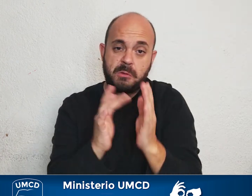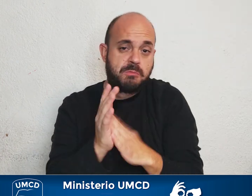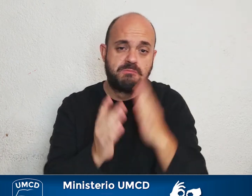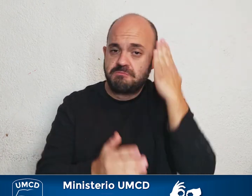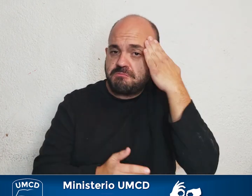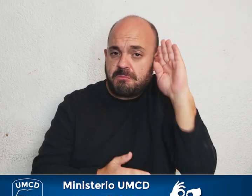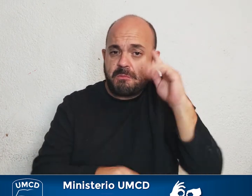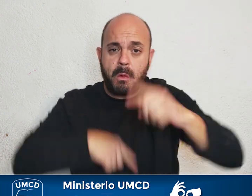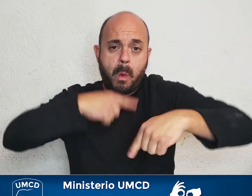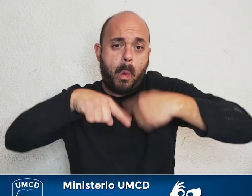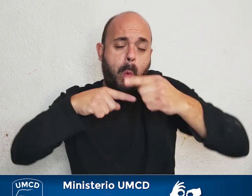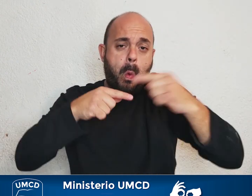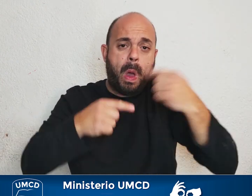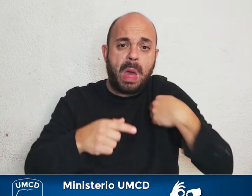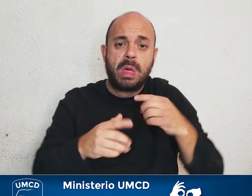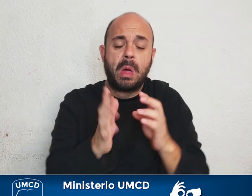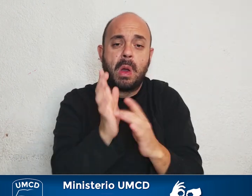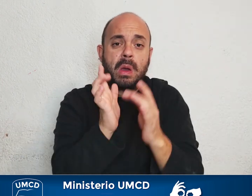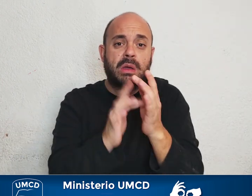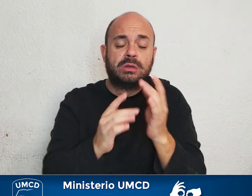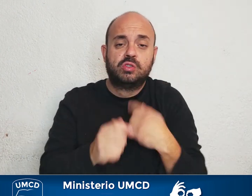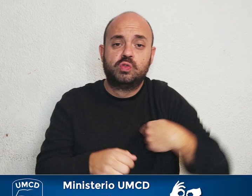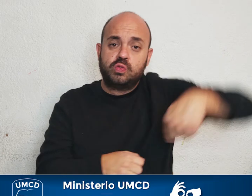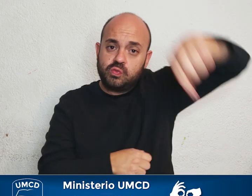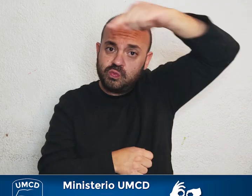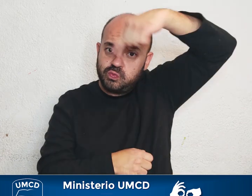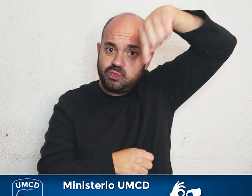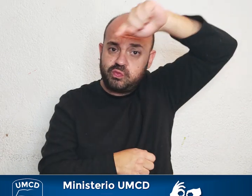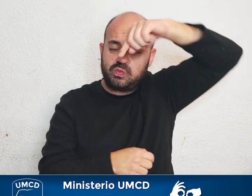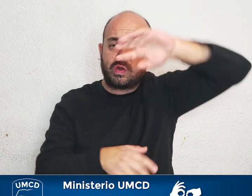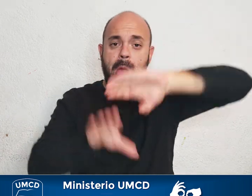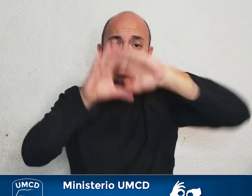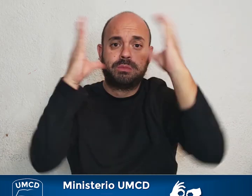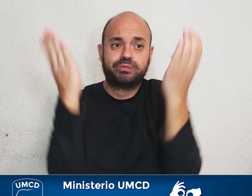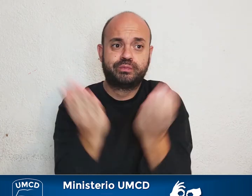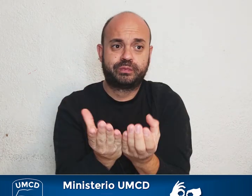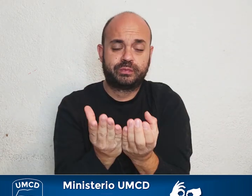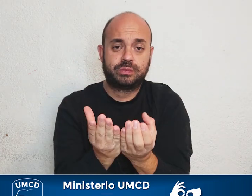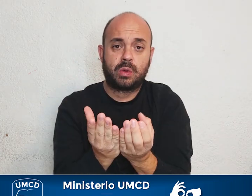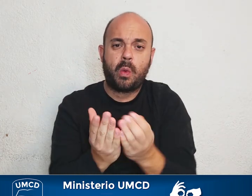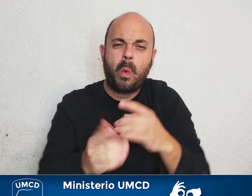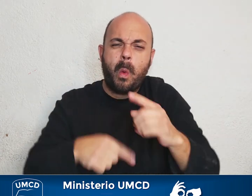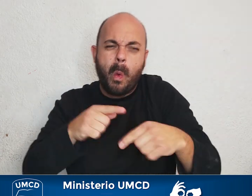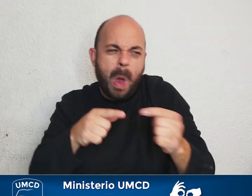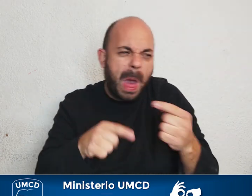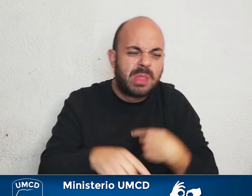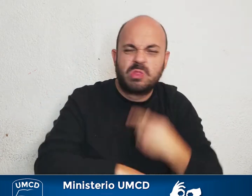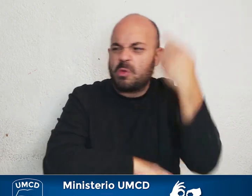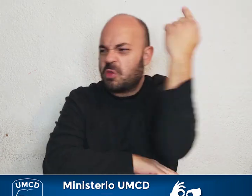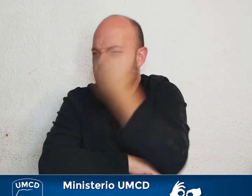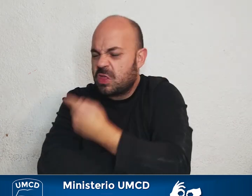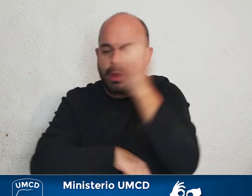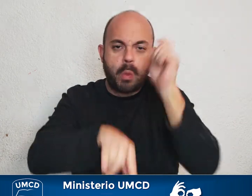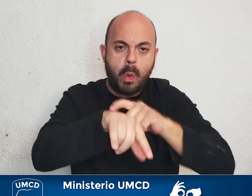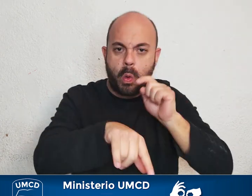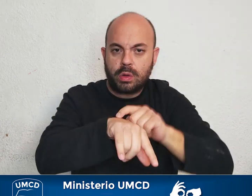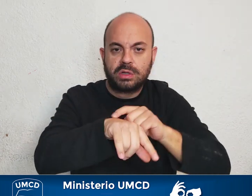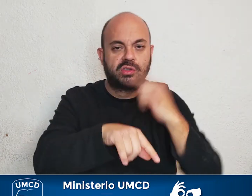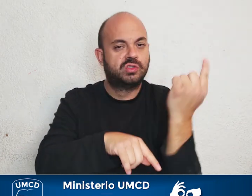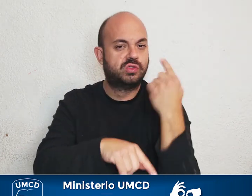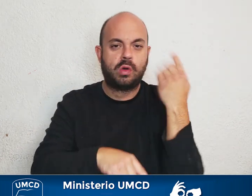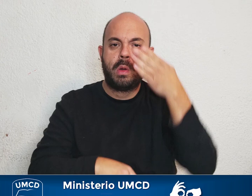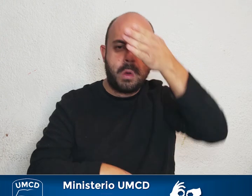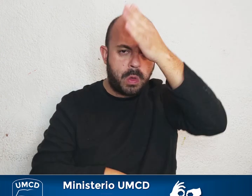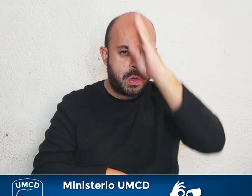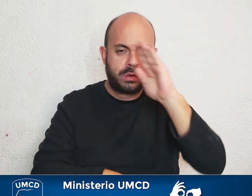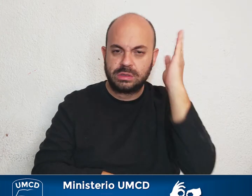fecha. Obviamente sabía de que Dios el Padre sabía exactamente los detalles de cómo y cuándo va a ser su venida.